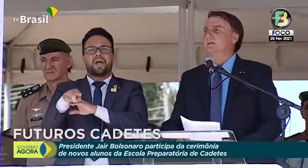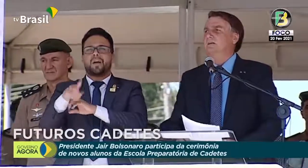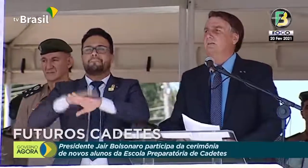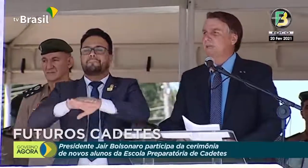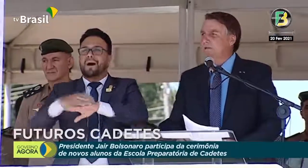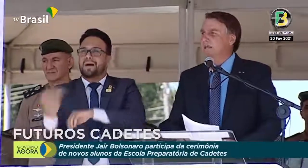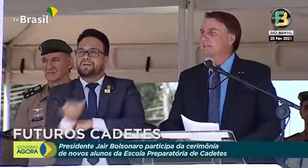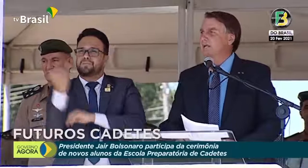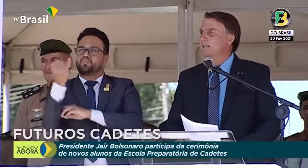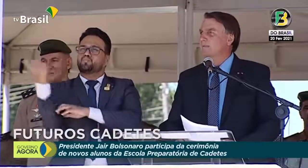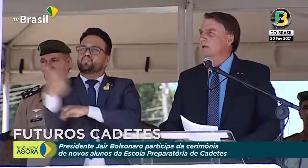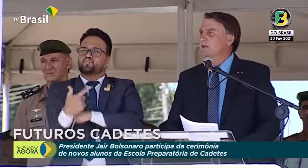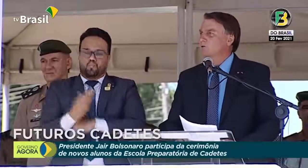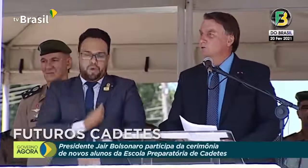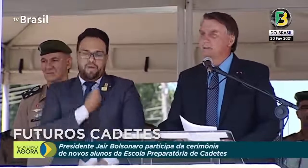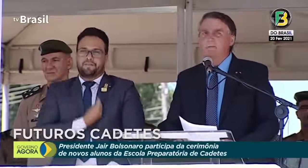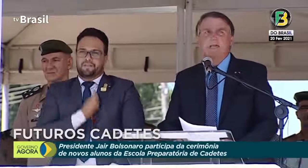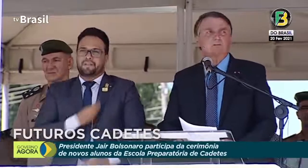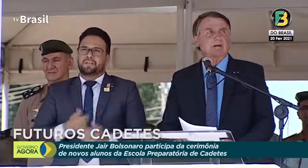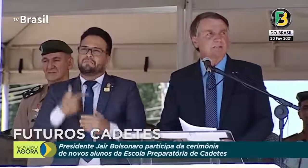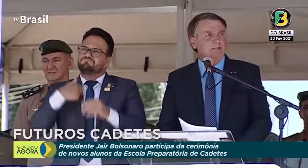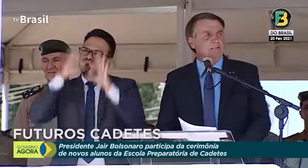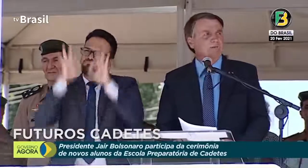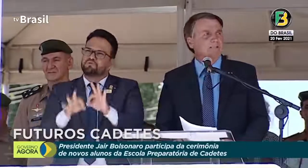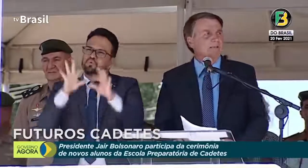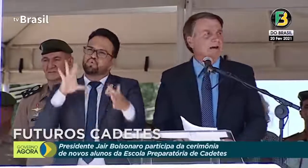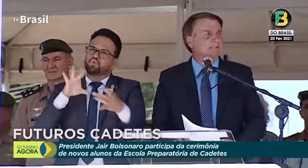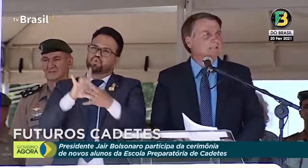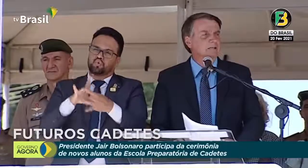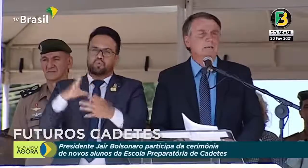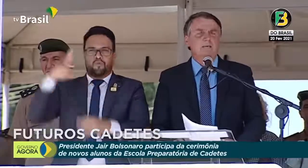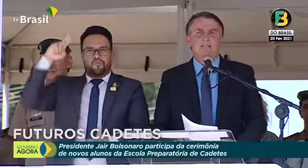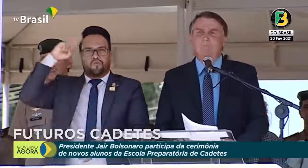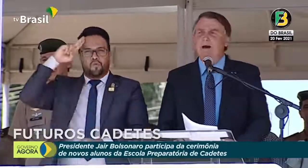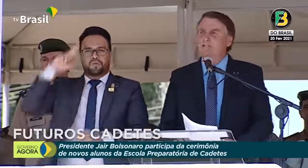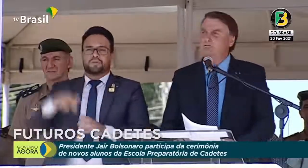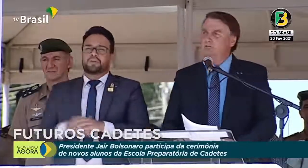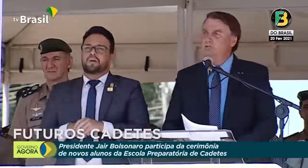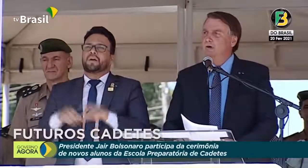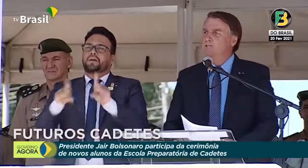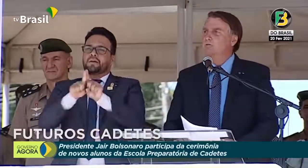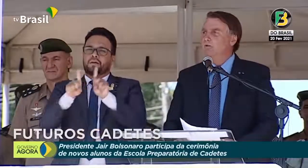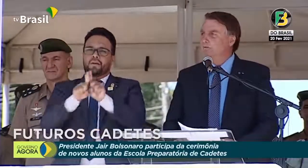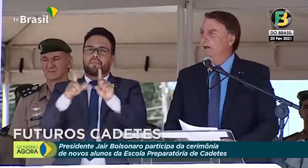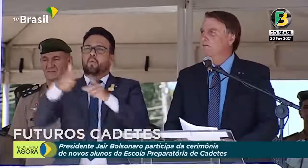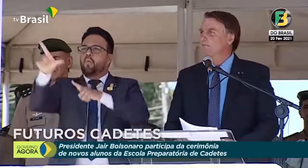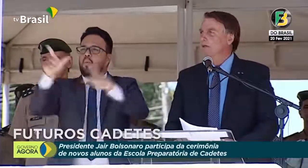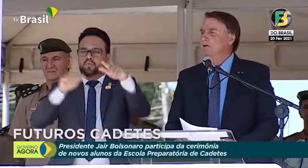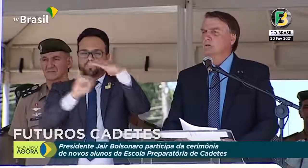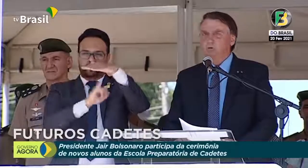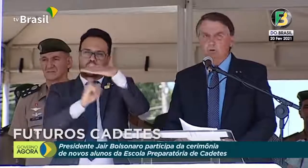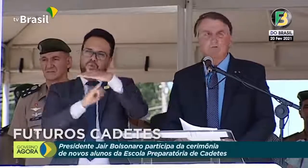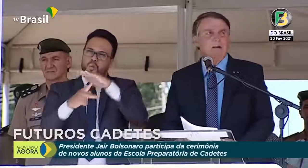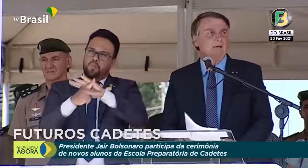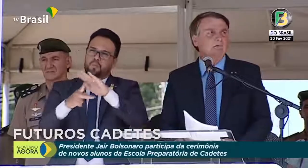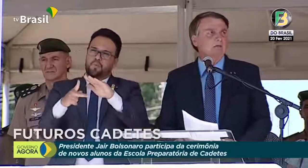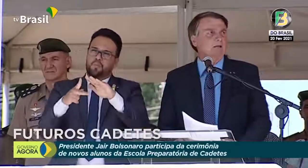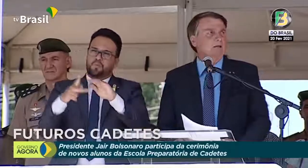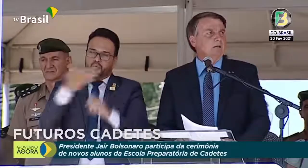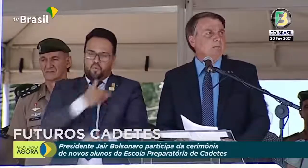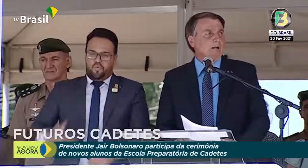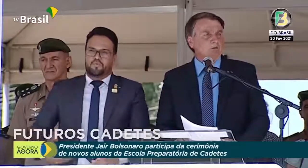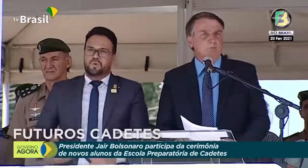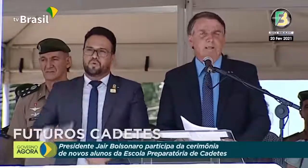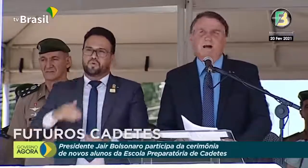nós. Tenho certeza, juntamente com as nossas Forças Armadas e demais instituições do governo, tudo